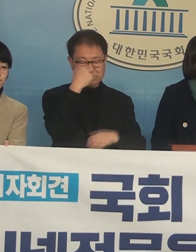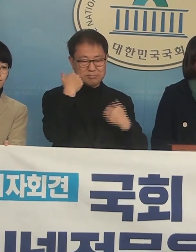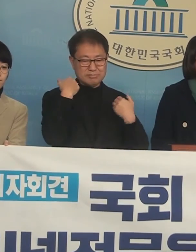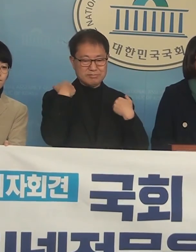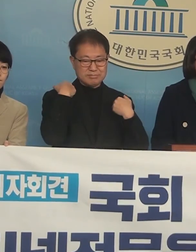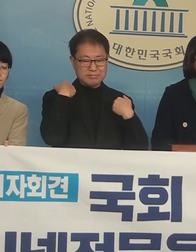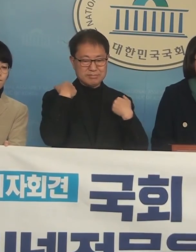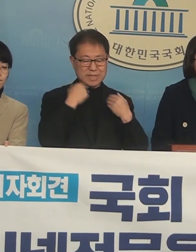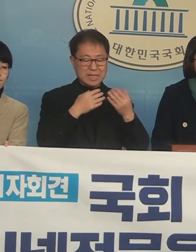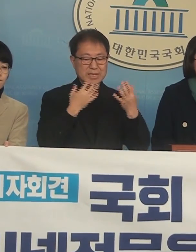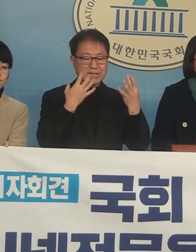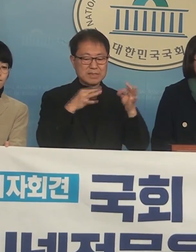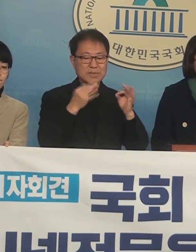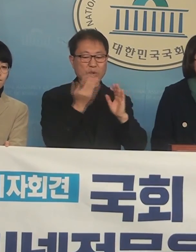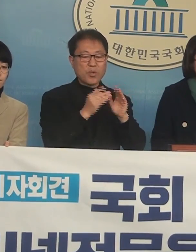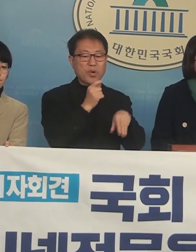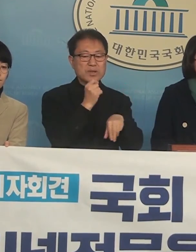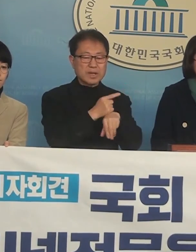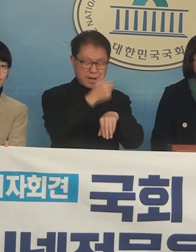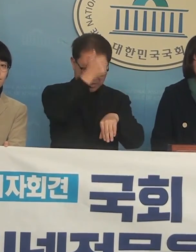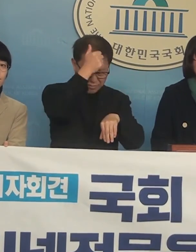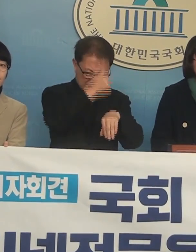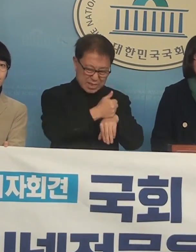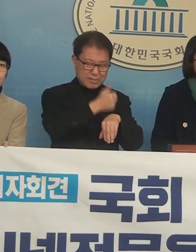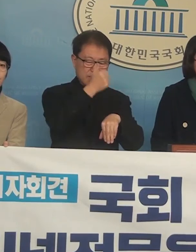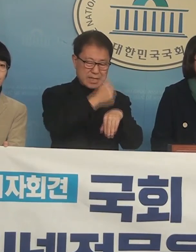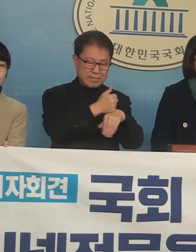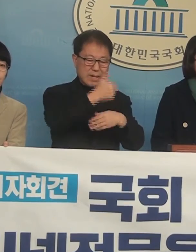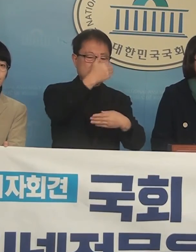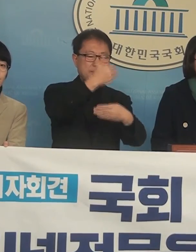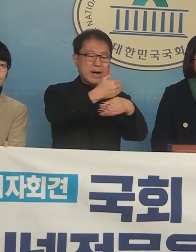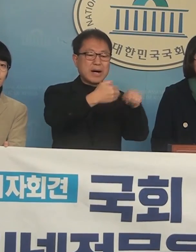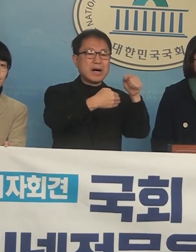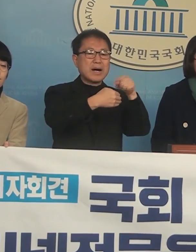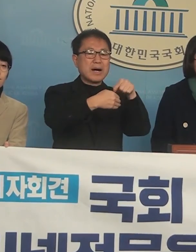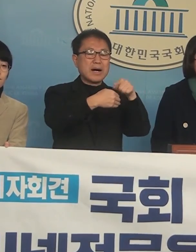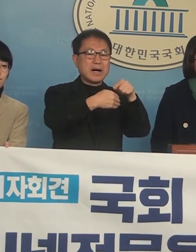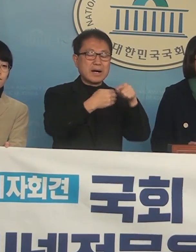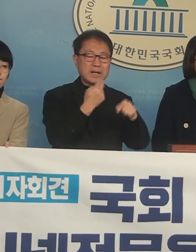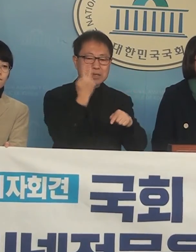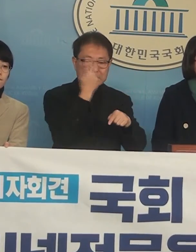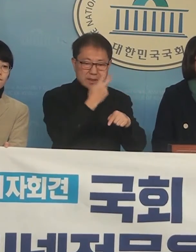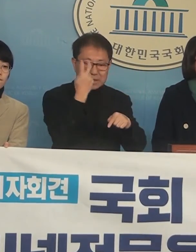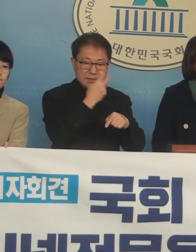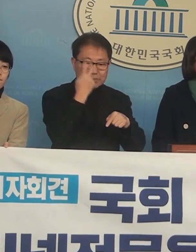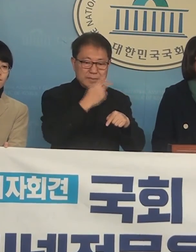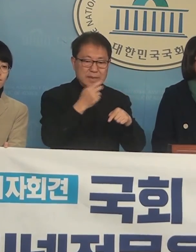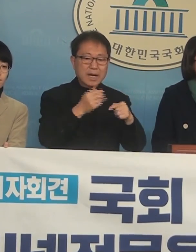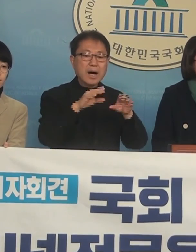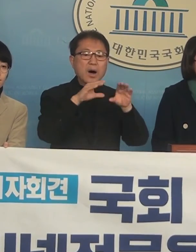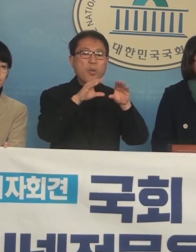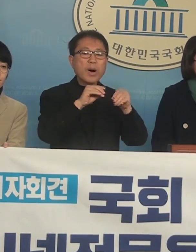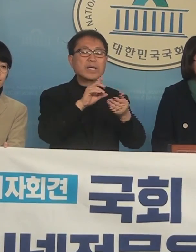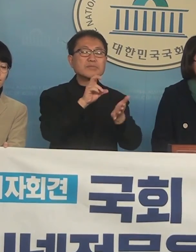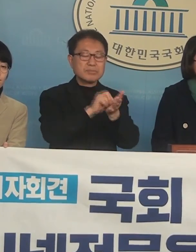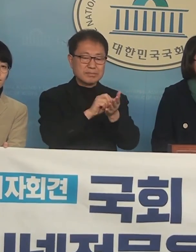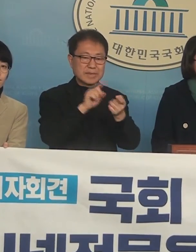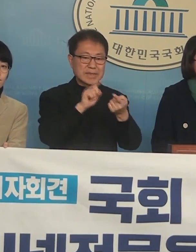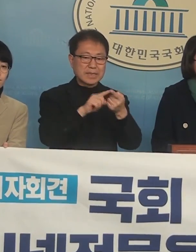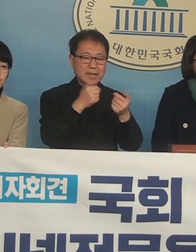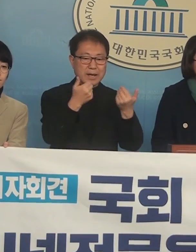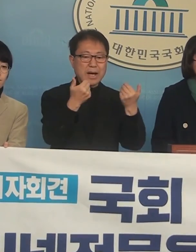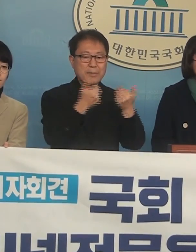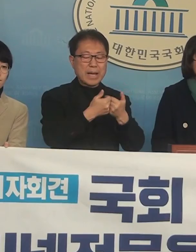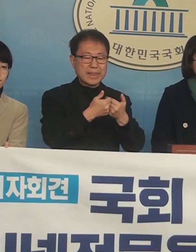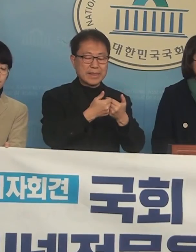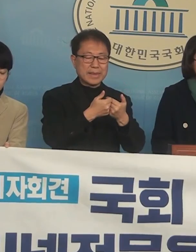정부에서 금융 공공성의 마지막 보루인 이 대주주 적격성 심사 완화에